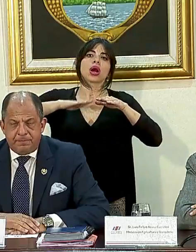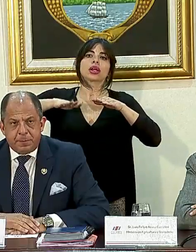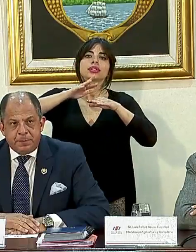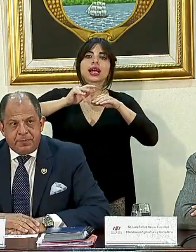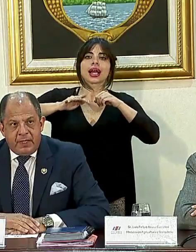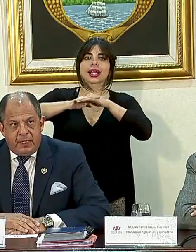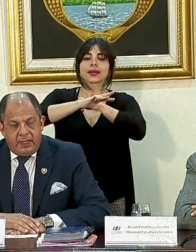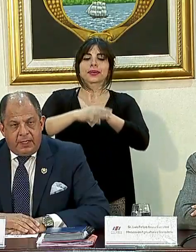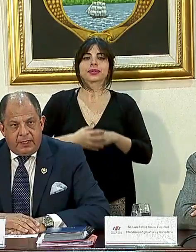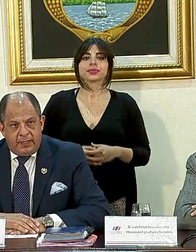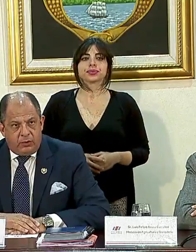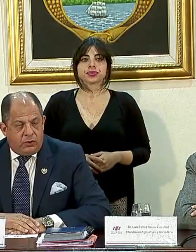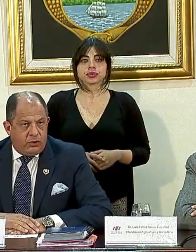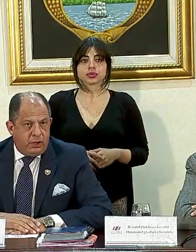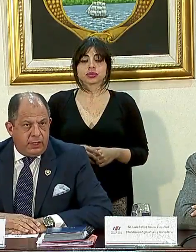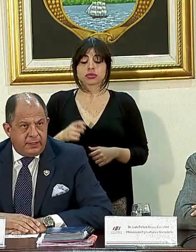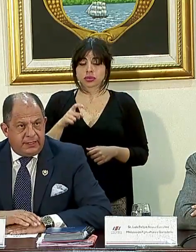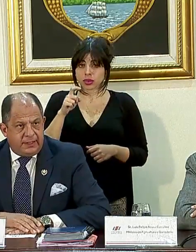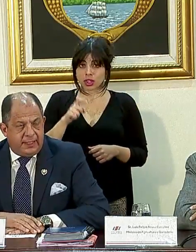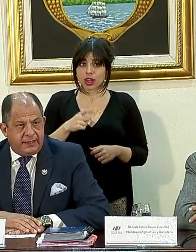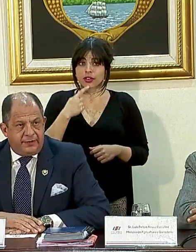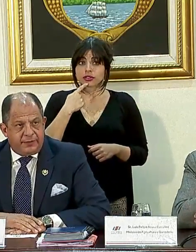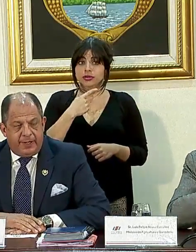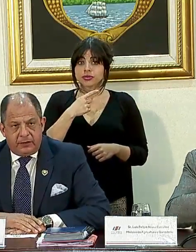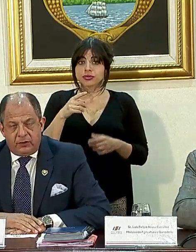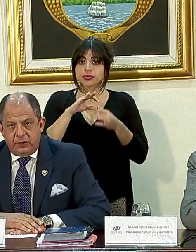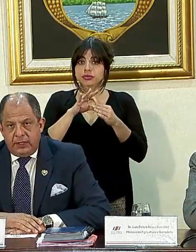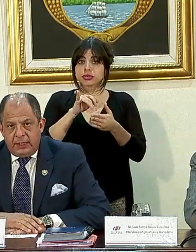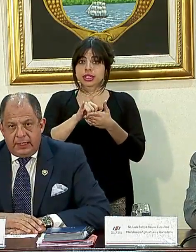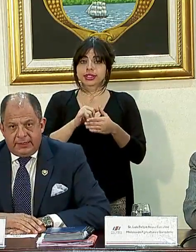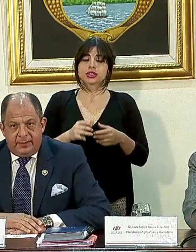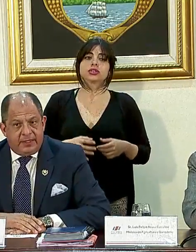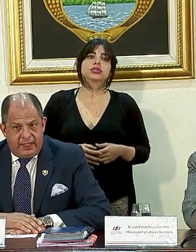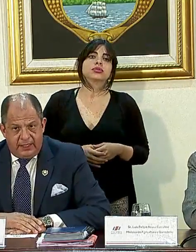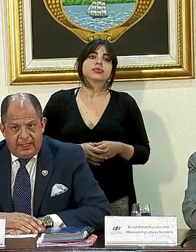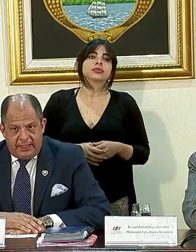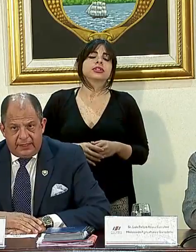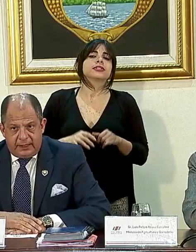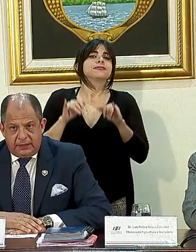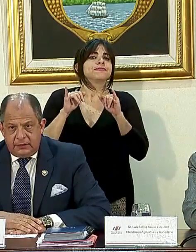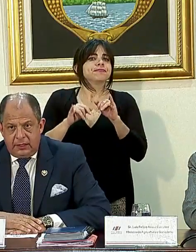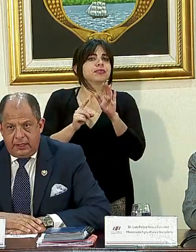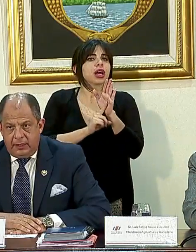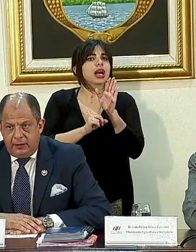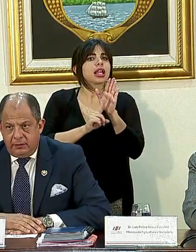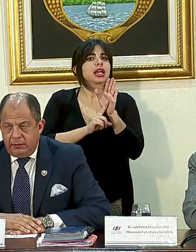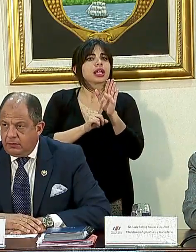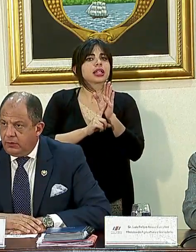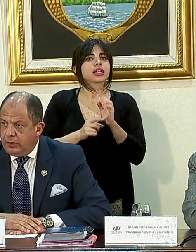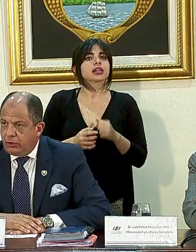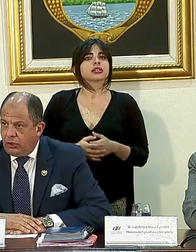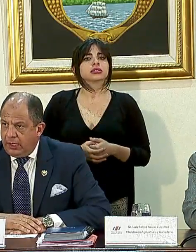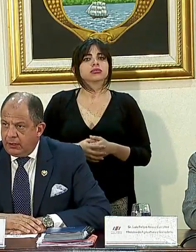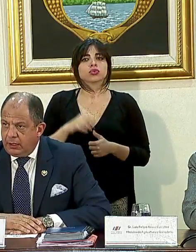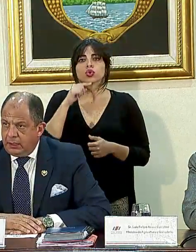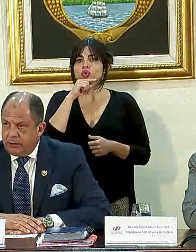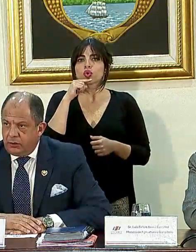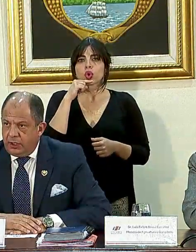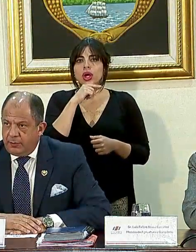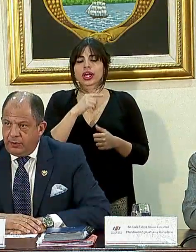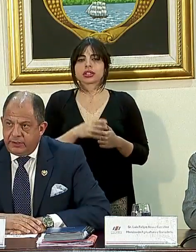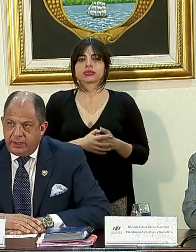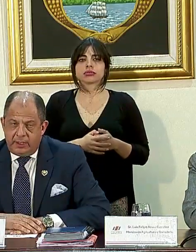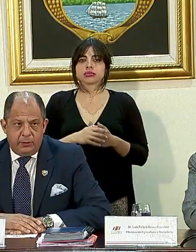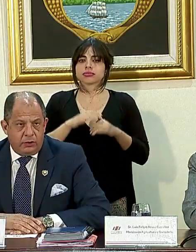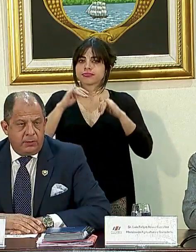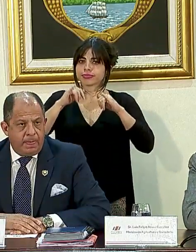Caribe. Debo decir a ese respecto que se mantiene la alerta roja en toda